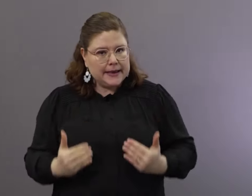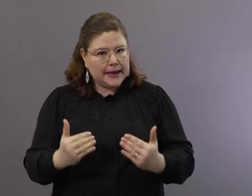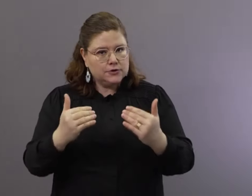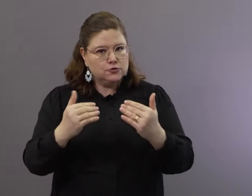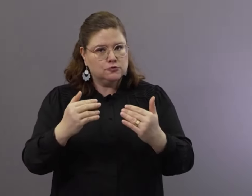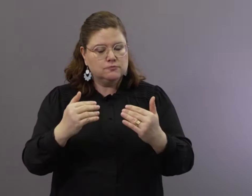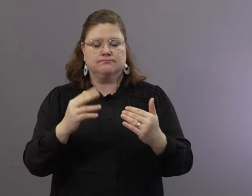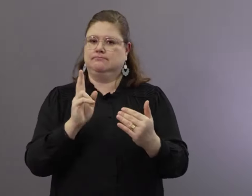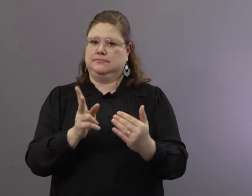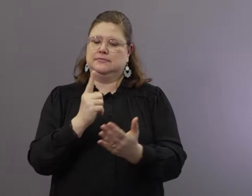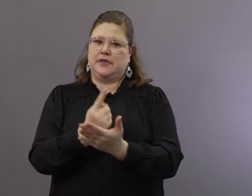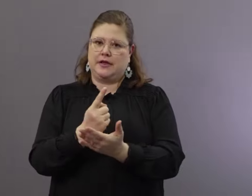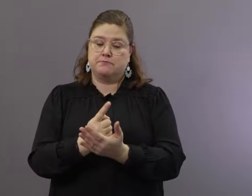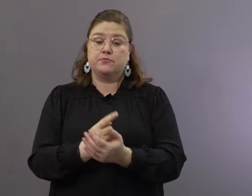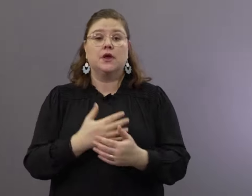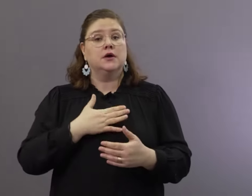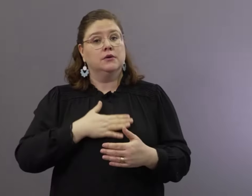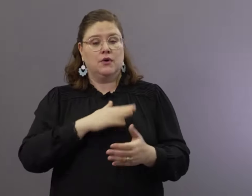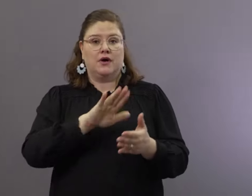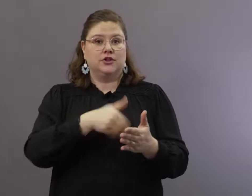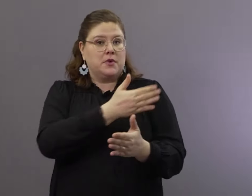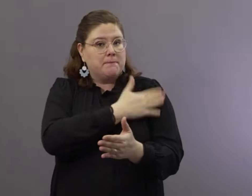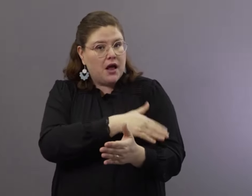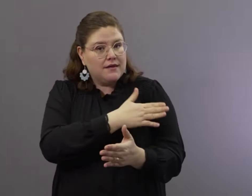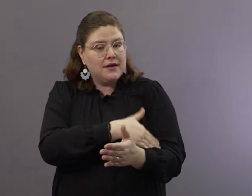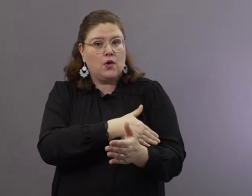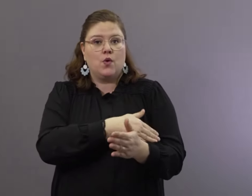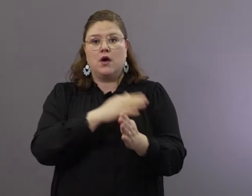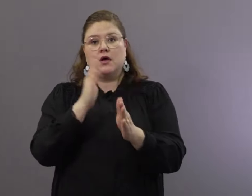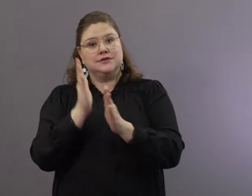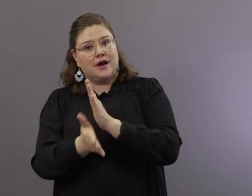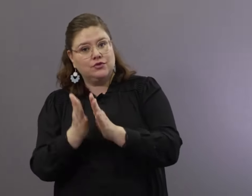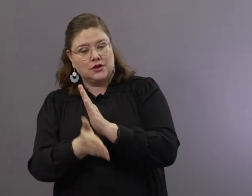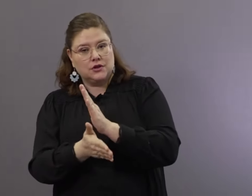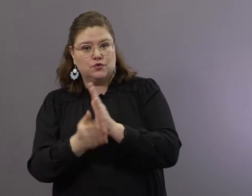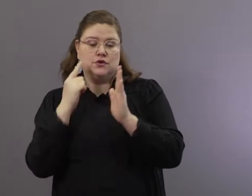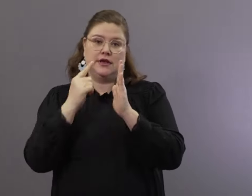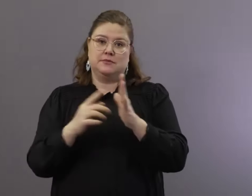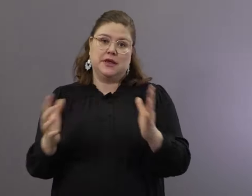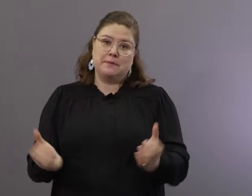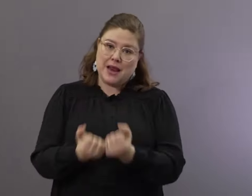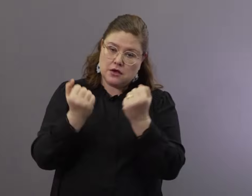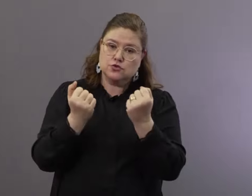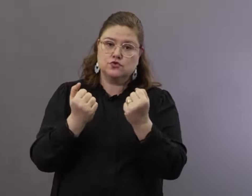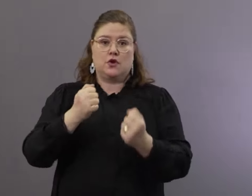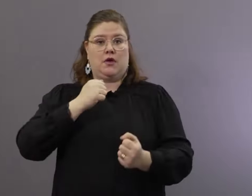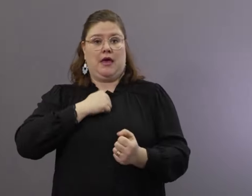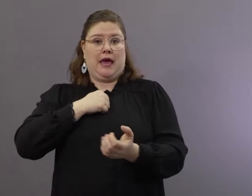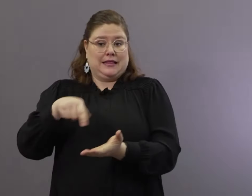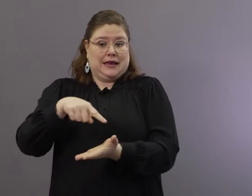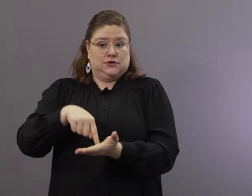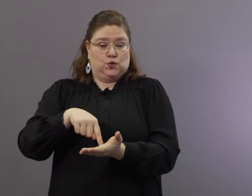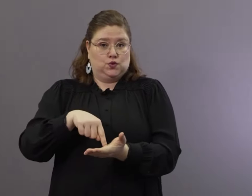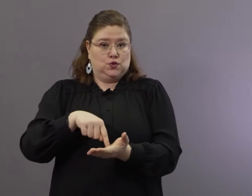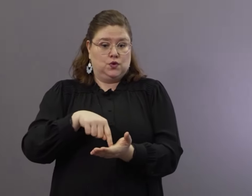Onneksi myös viittomakieliset palvelut ja niiden saavutettavuus erityisesti pelastustoimessa ja hätäkeskuslaitoksen palveluissa